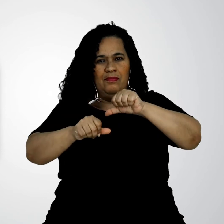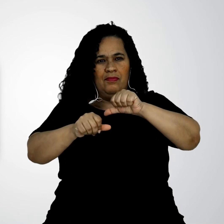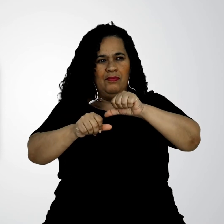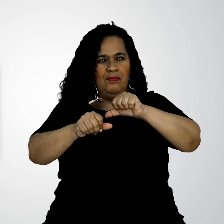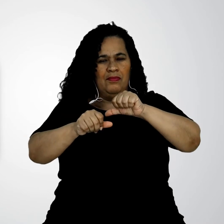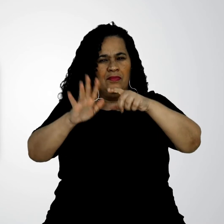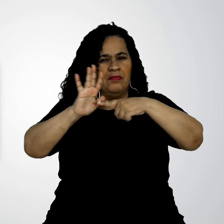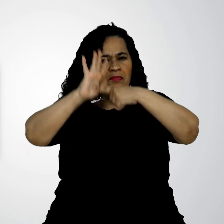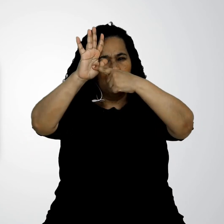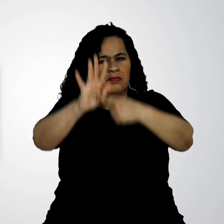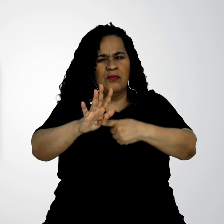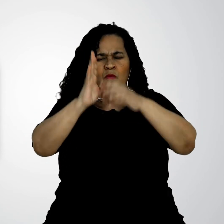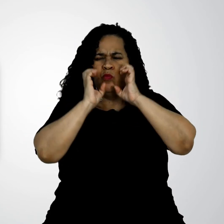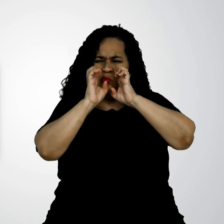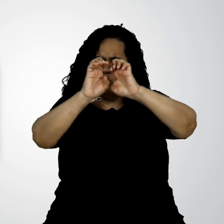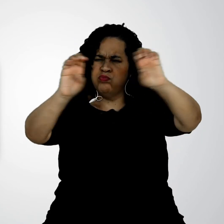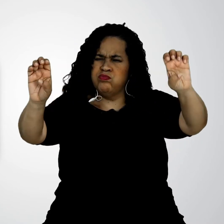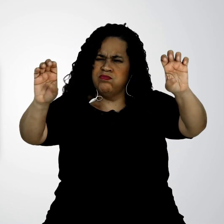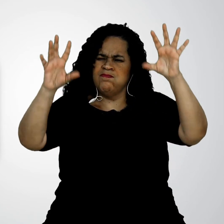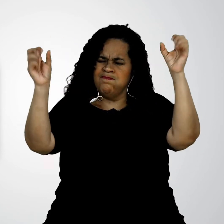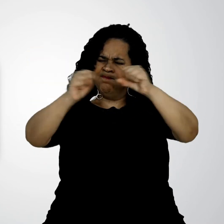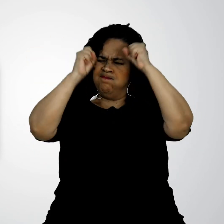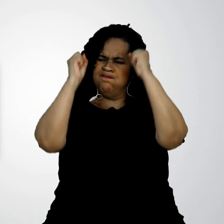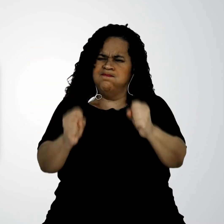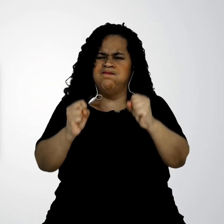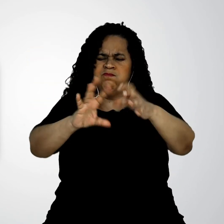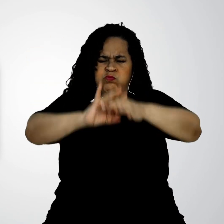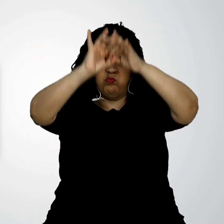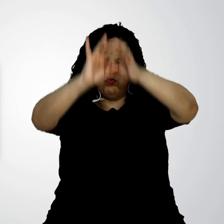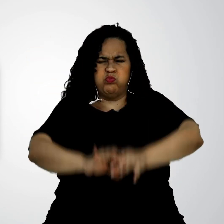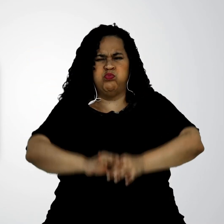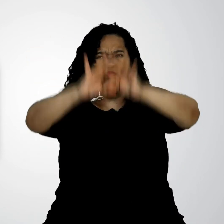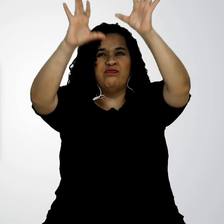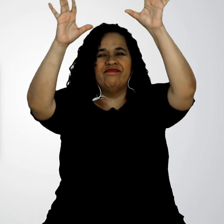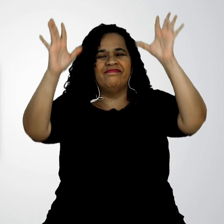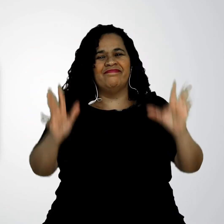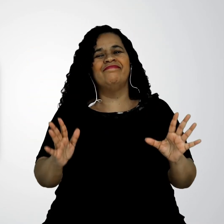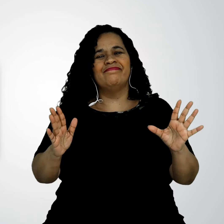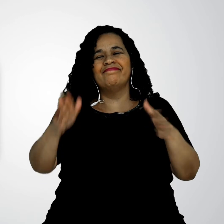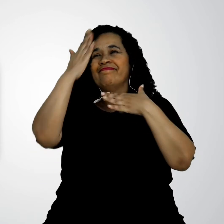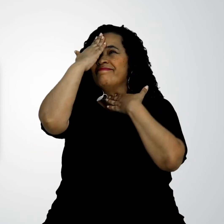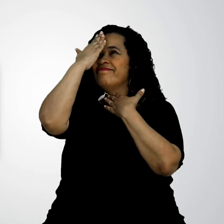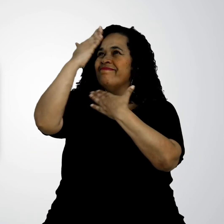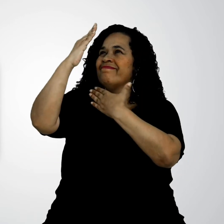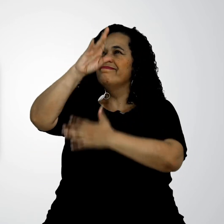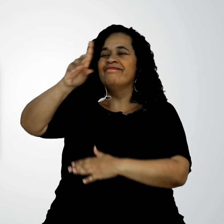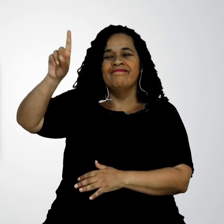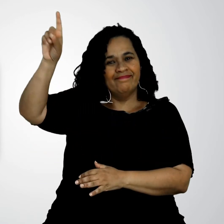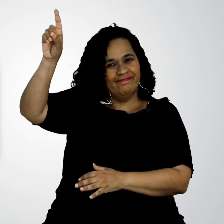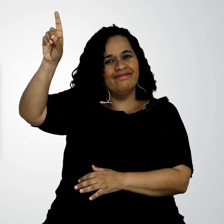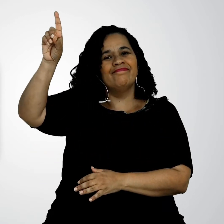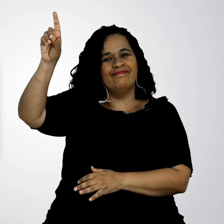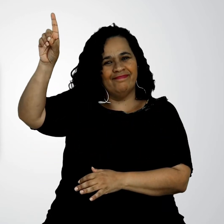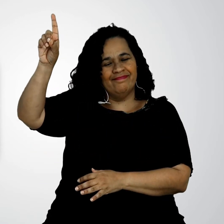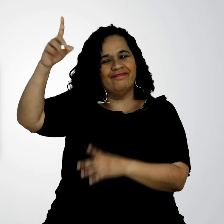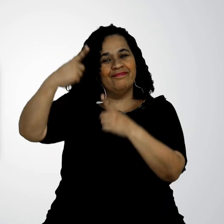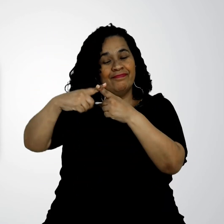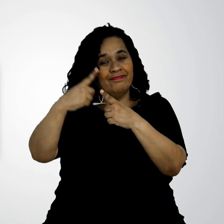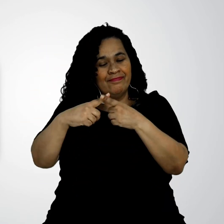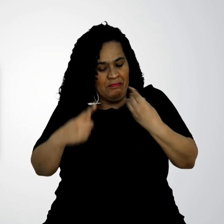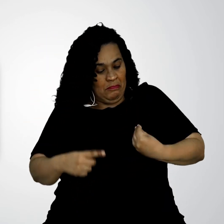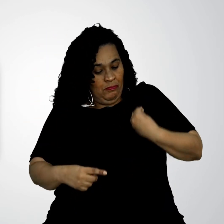mas crendo que o Evangelho é poderoso para libertar a gente dessas desordens sexuais. Graças a Deus por isso, né? Graças a Deus por isso. A vida não é